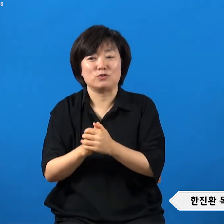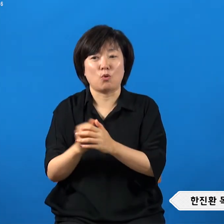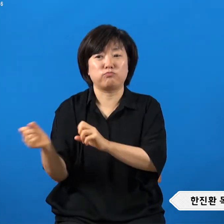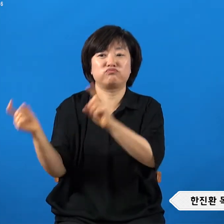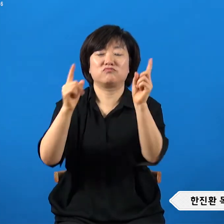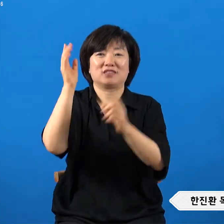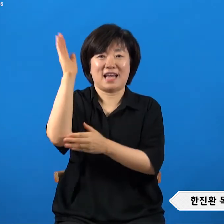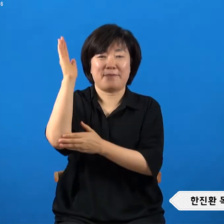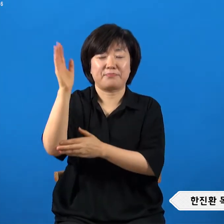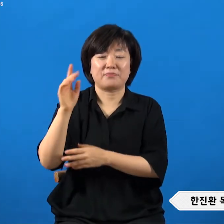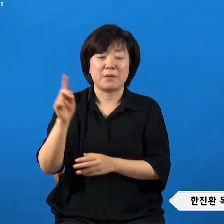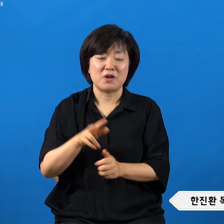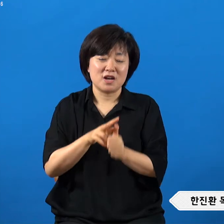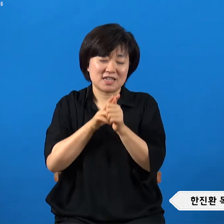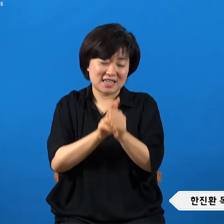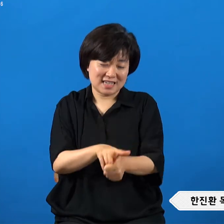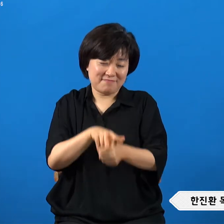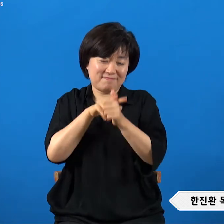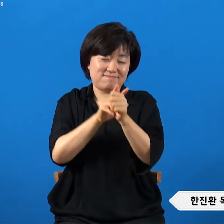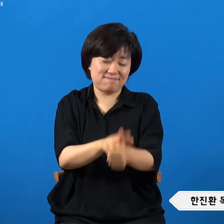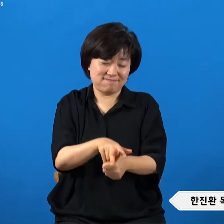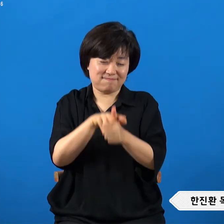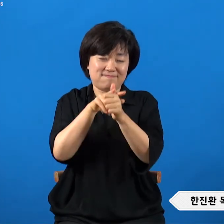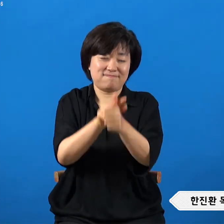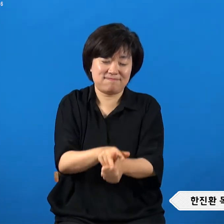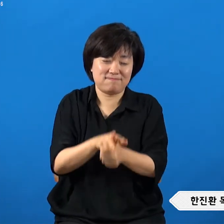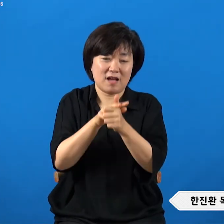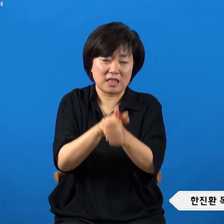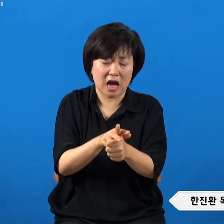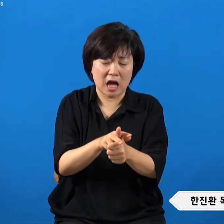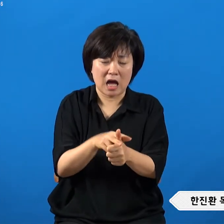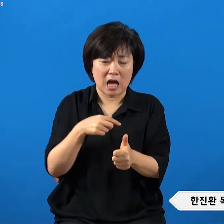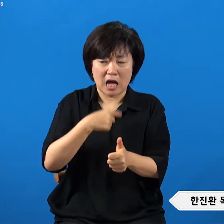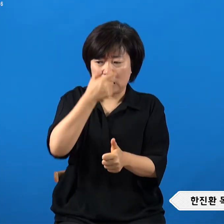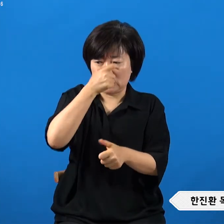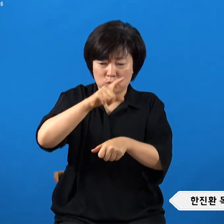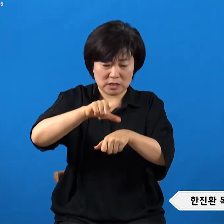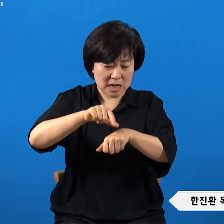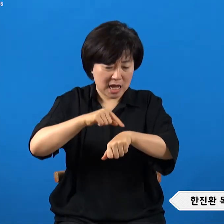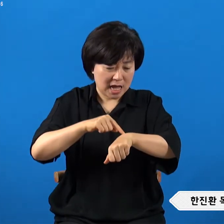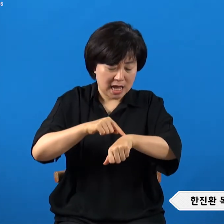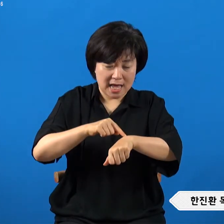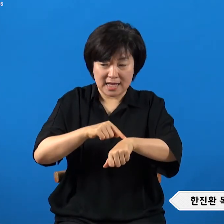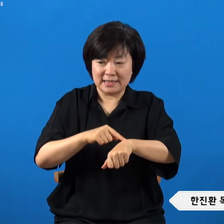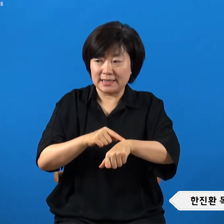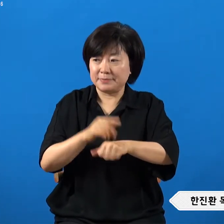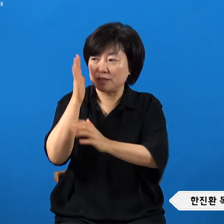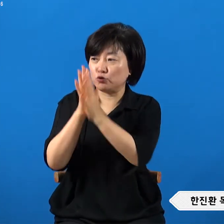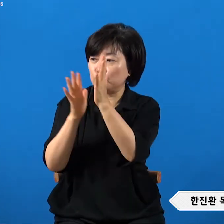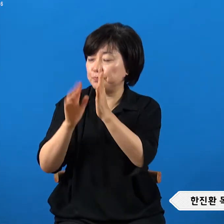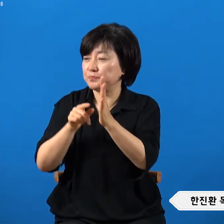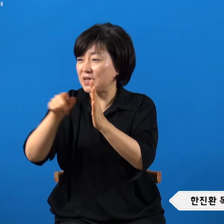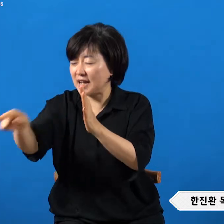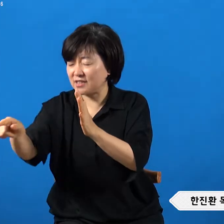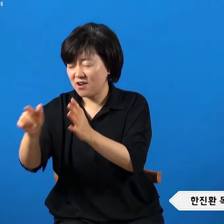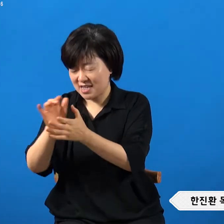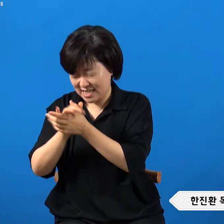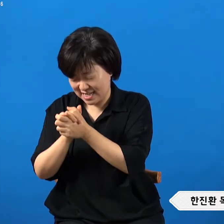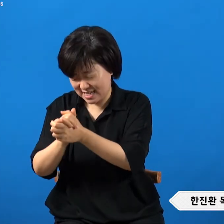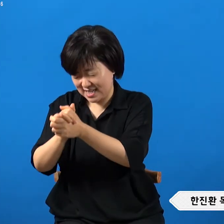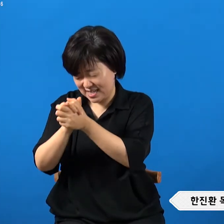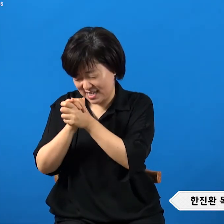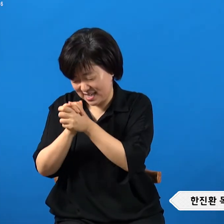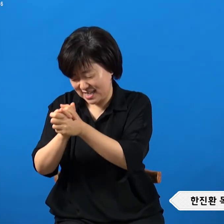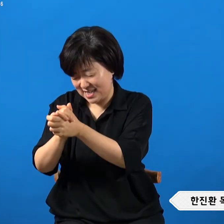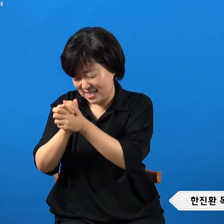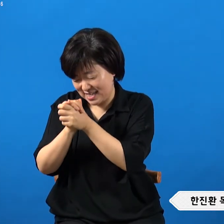한 번은 말을 타고 가다가 자기 기도 시간이 되어서 그래서 말에서 내렸습니다. 숲속에 들어가서 기도하기를